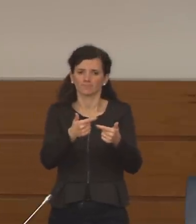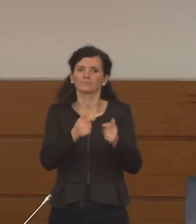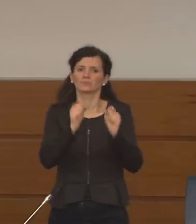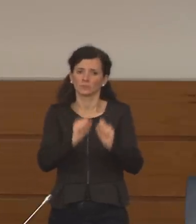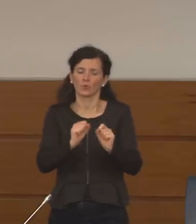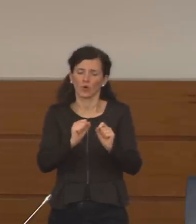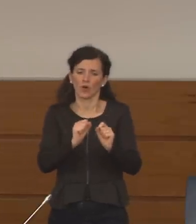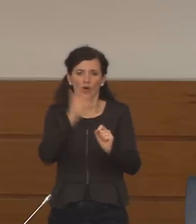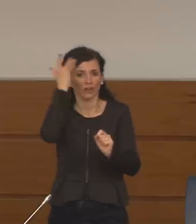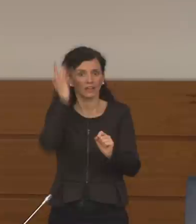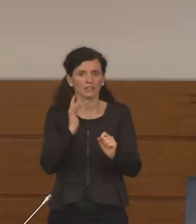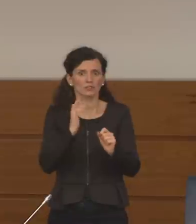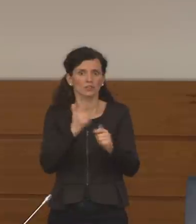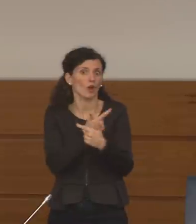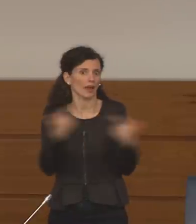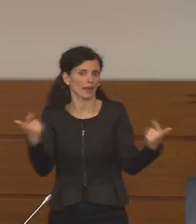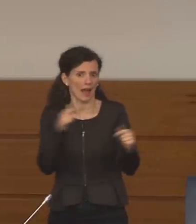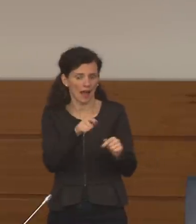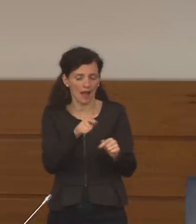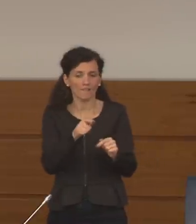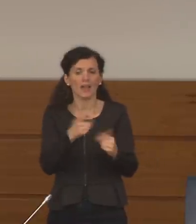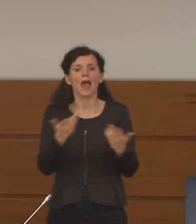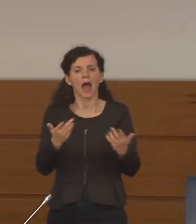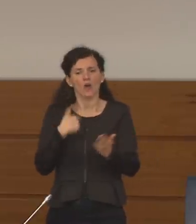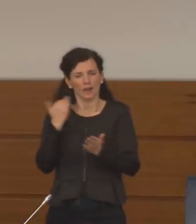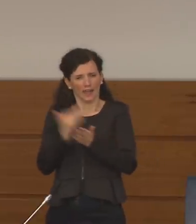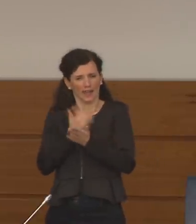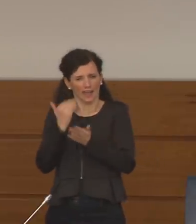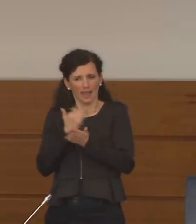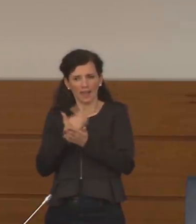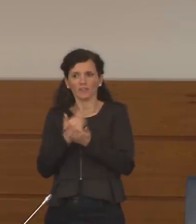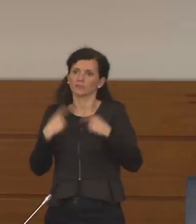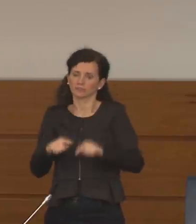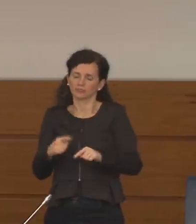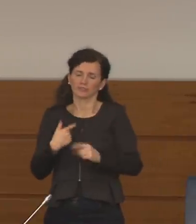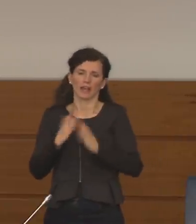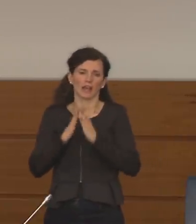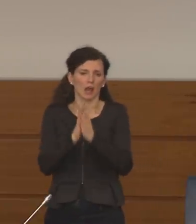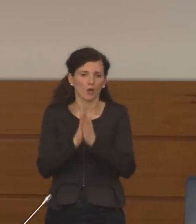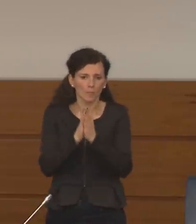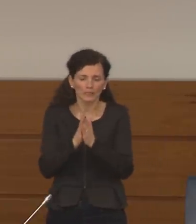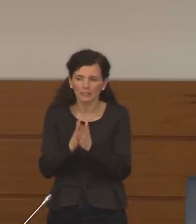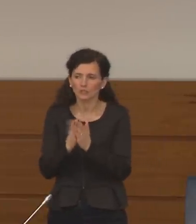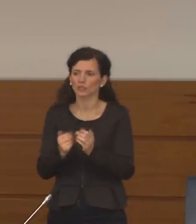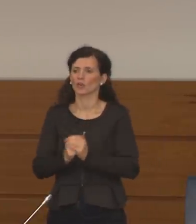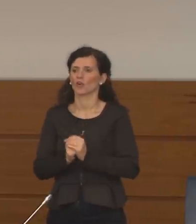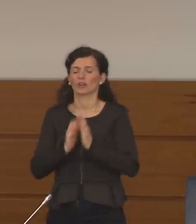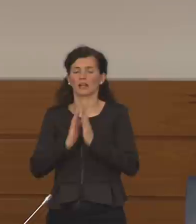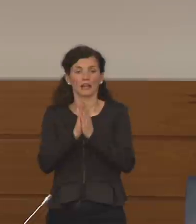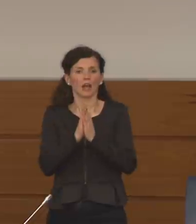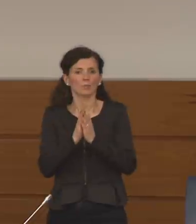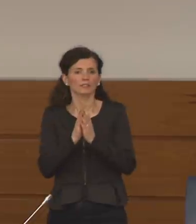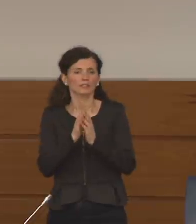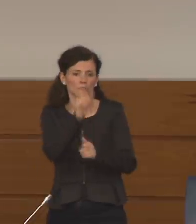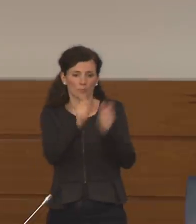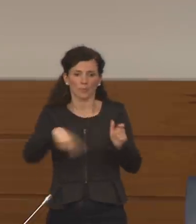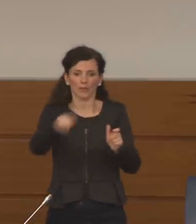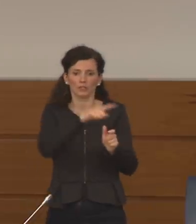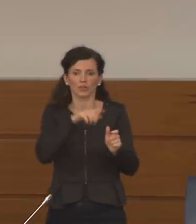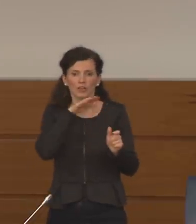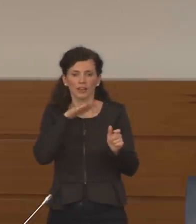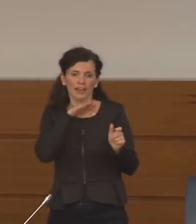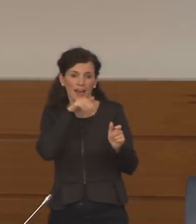prevenire questa grave mento nascono le raccomandazioni nasce la raccomandazione alle persone anziane di evitare i luoghi